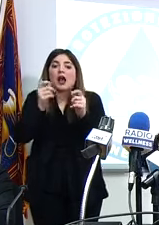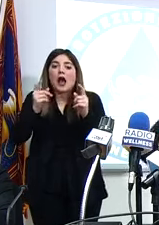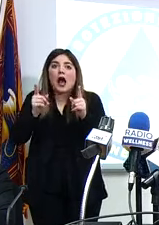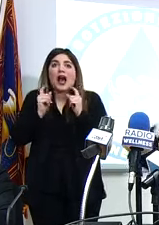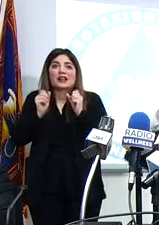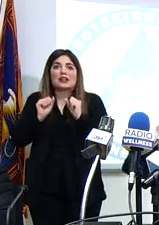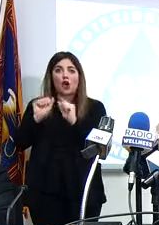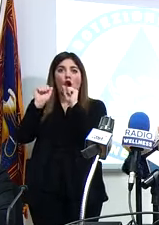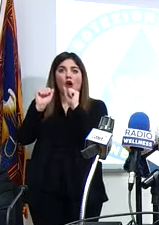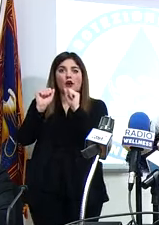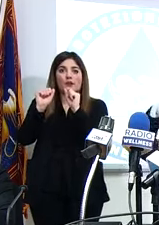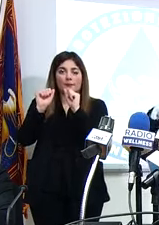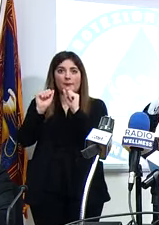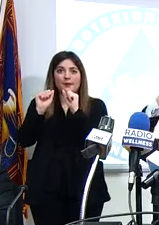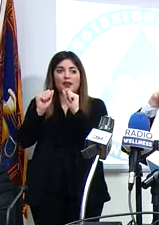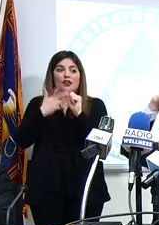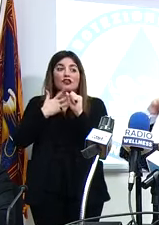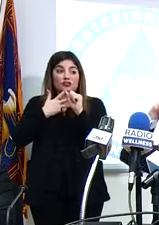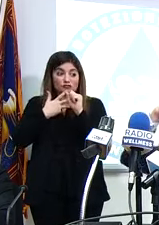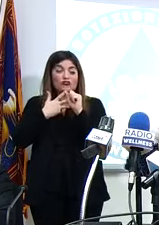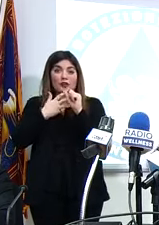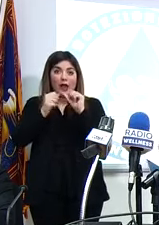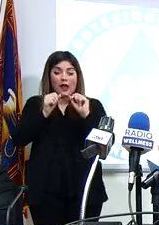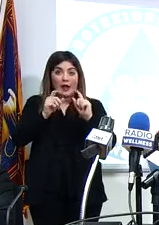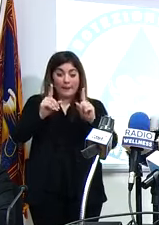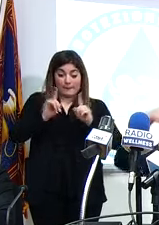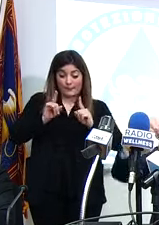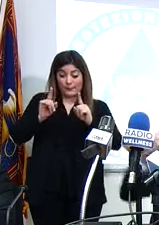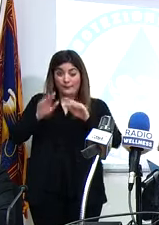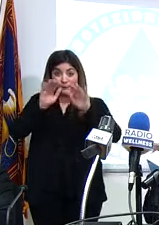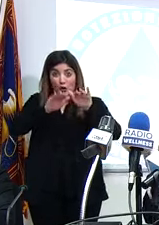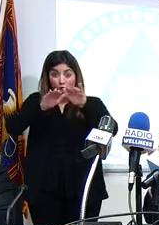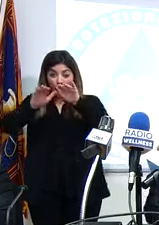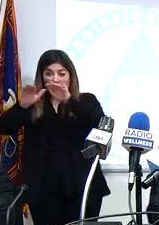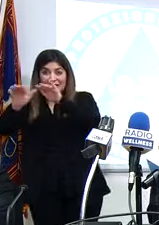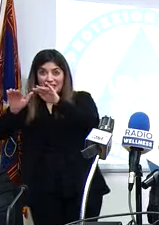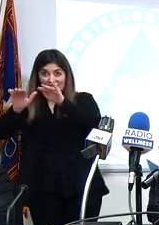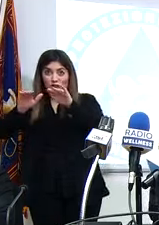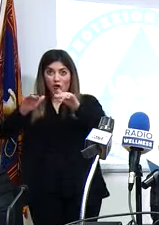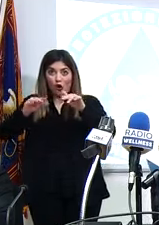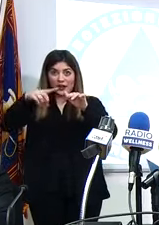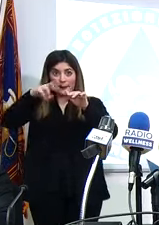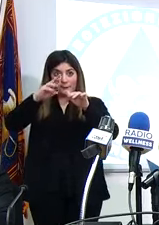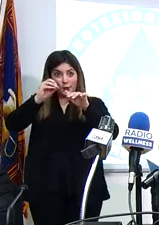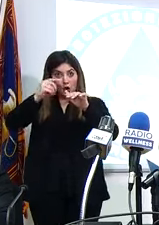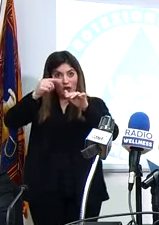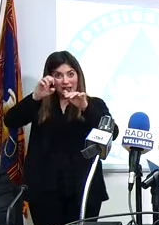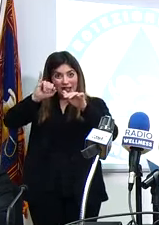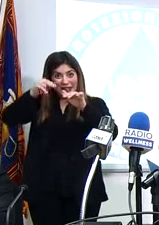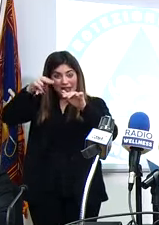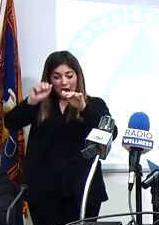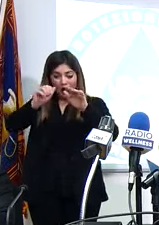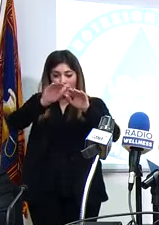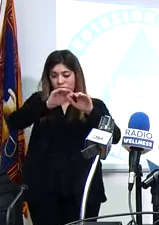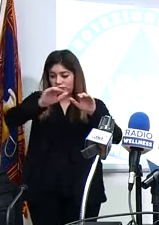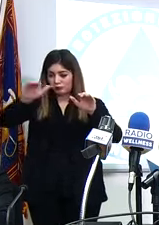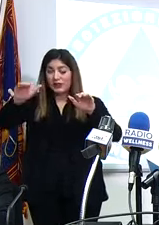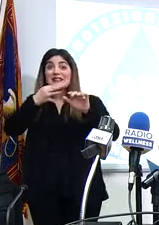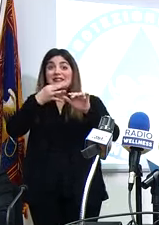contro tutti gli epitopi della proteina, varie regioni. Ecco perché sono ancora efficaci i